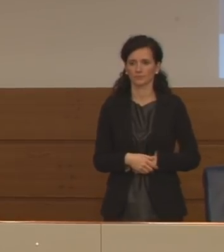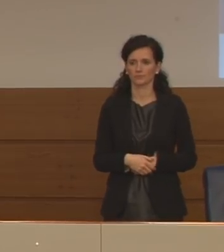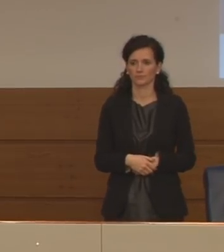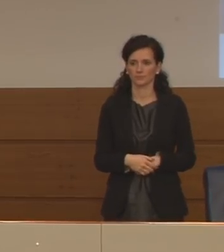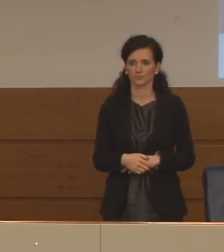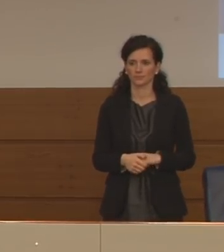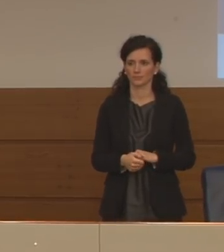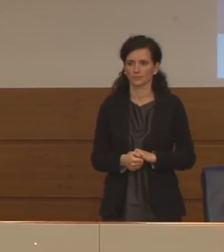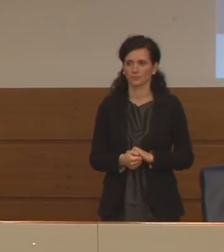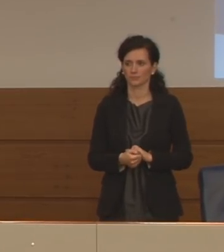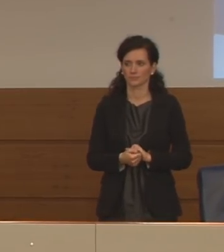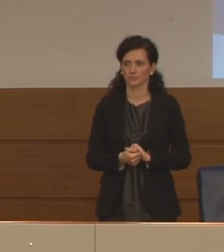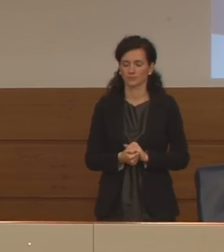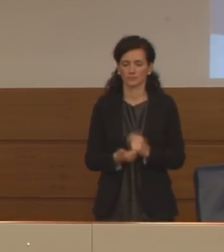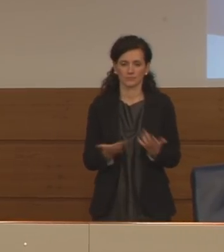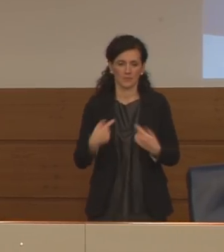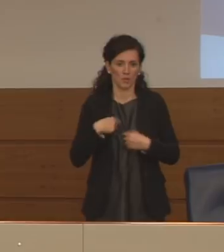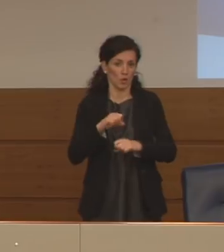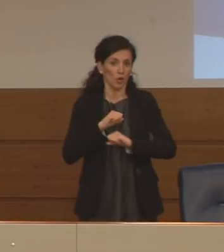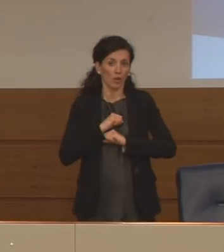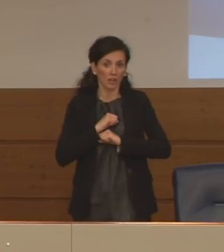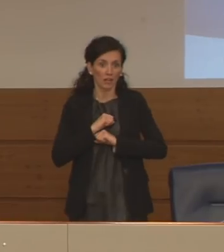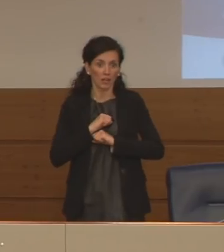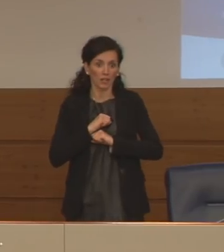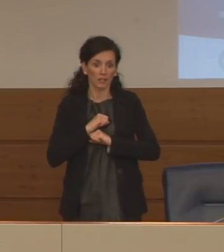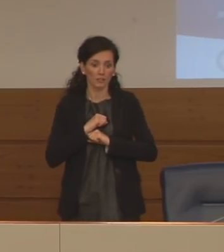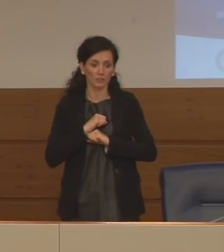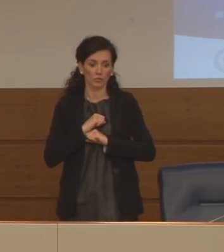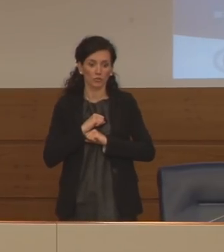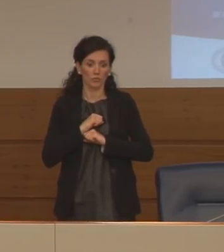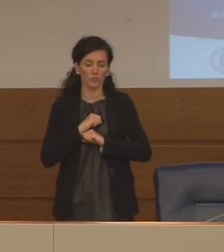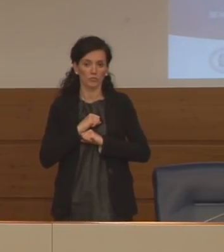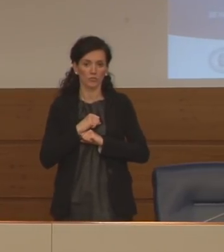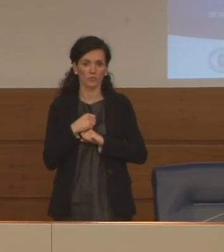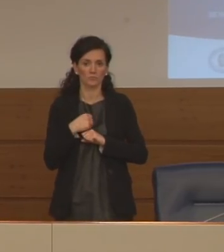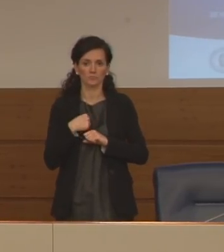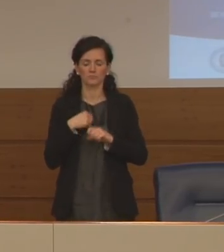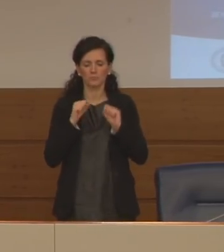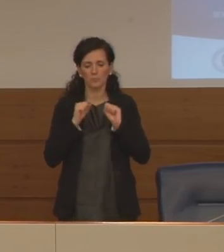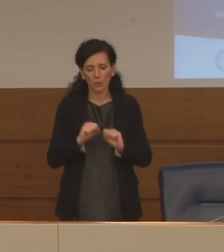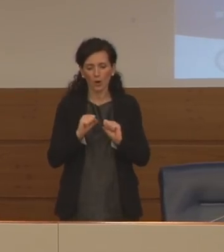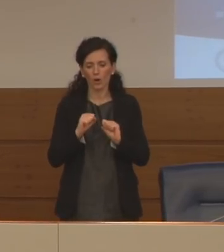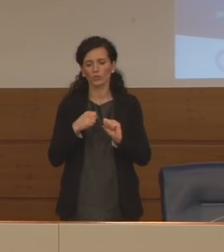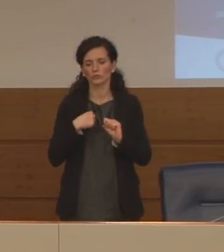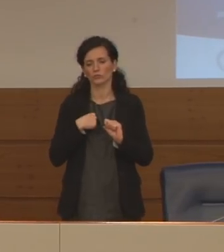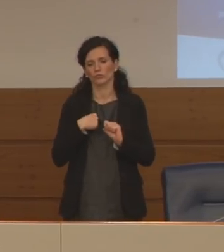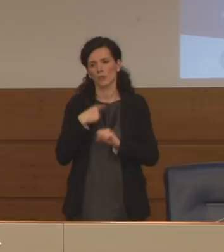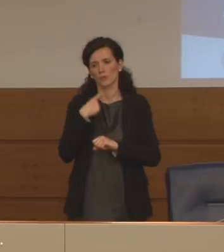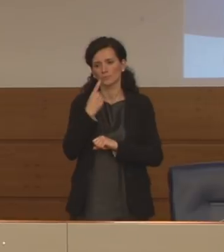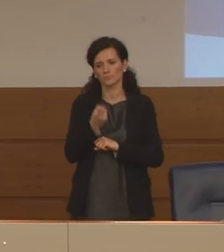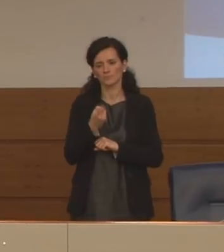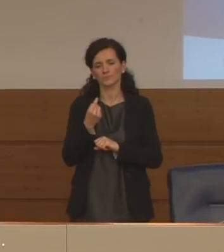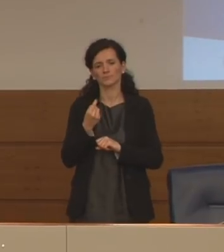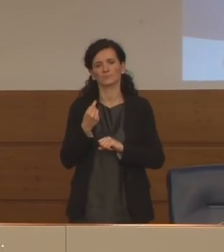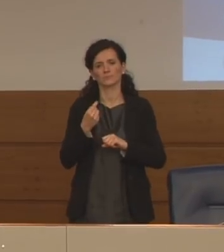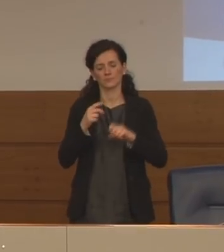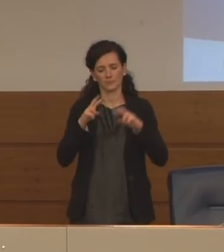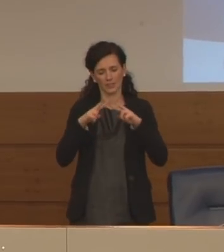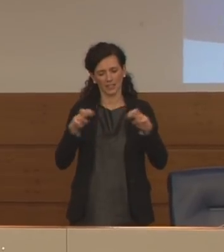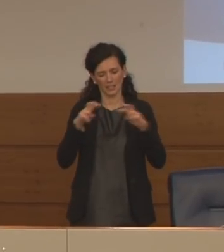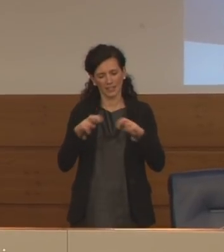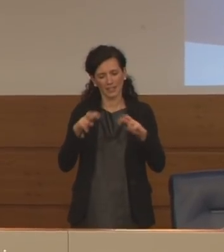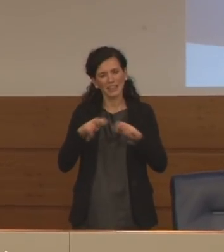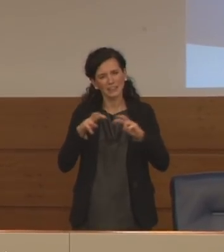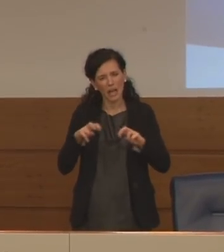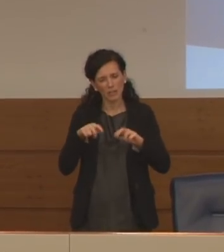ma io credo che posso solo rifarmi a quello che è l'indagine che ha citato il dottor